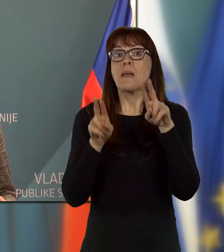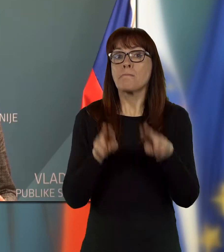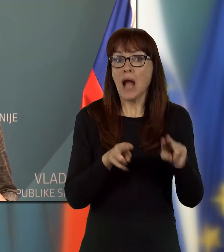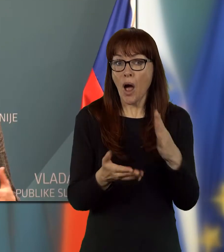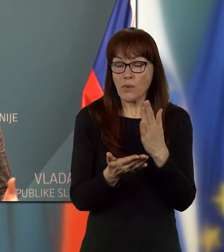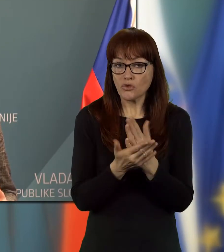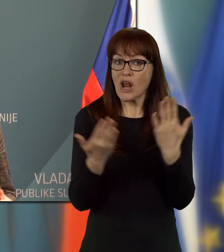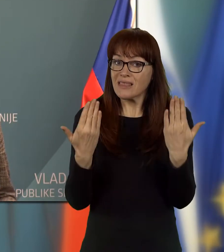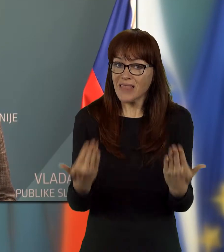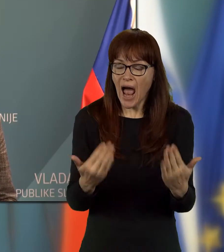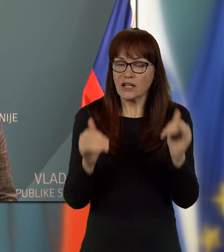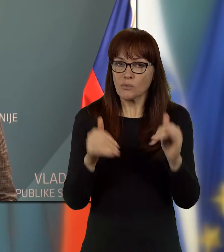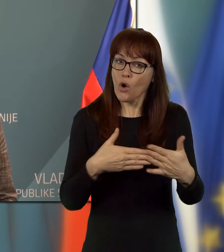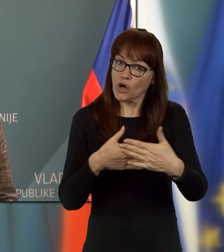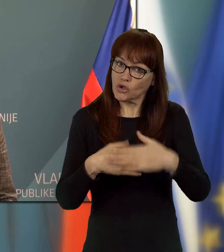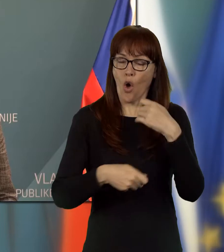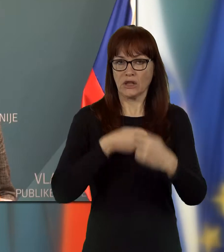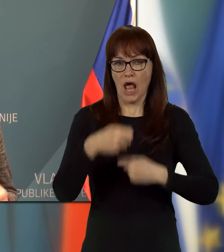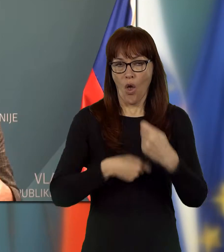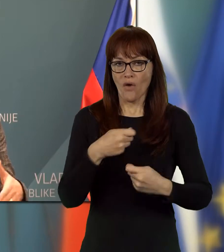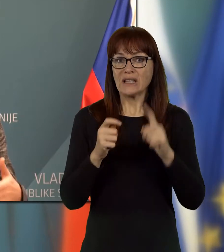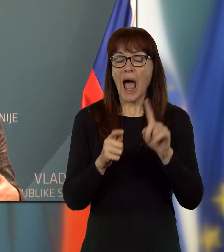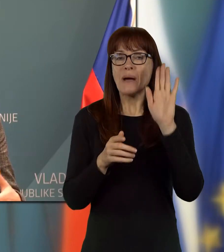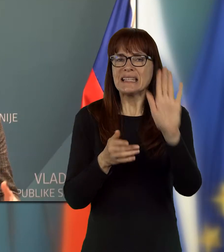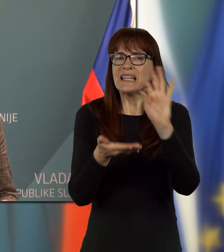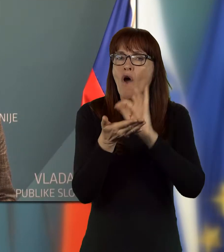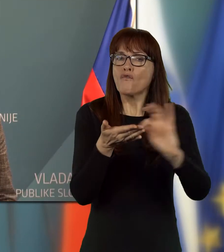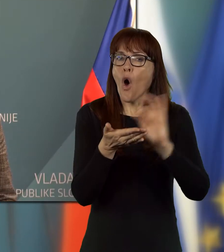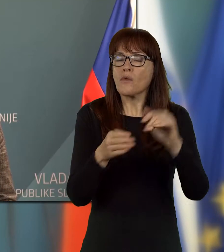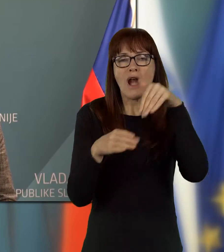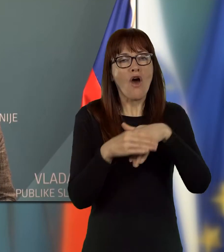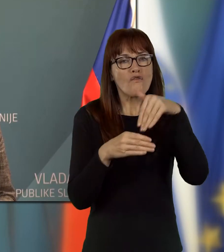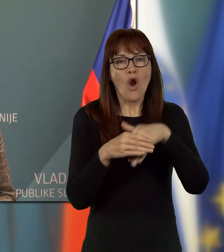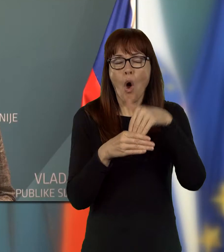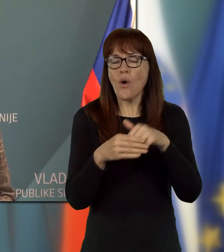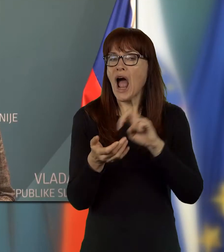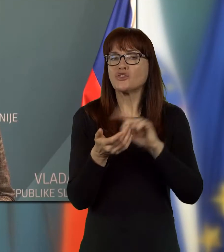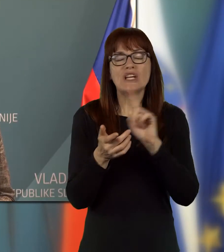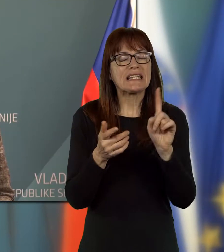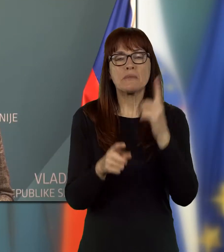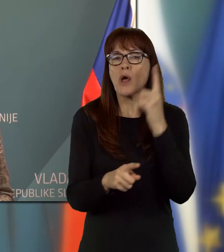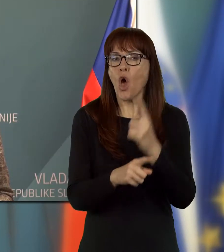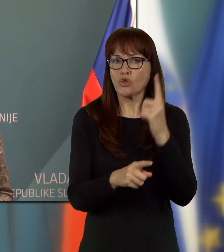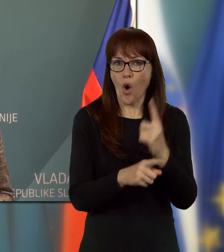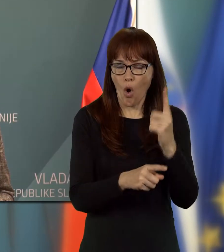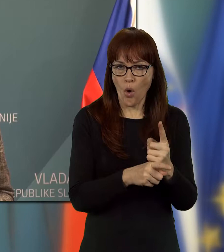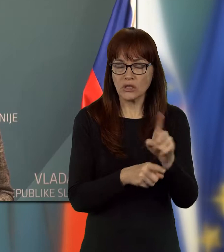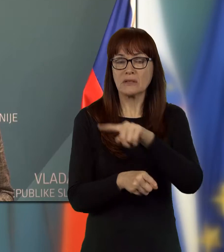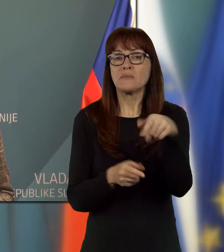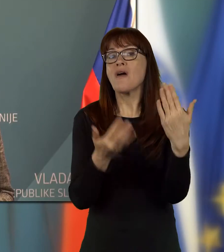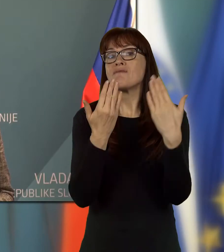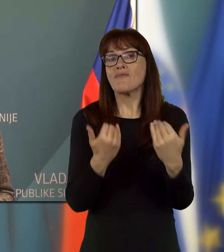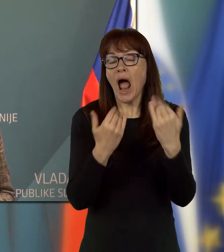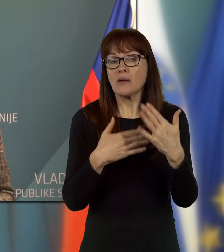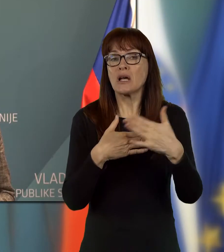bi pravzaprav že danes morali sodelovati, ampak njihove formalne vloge doslej nismo imeli določene in smo